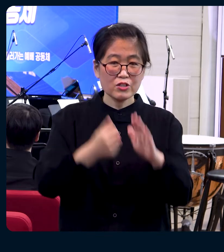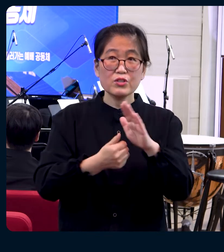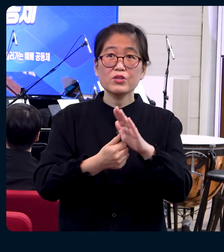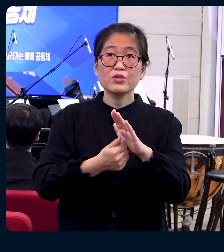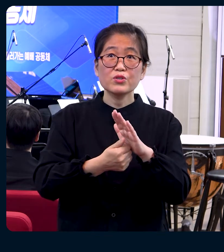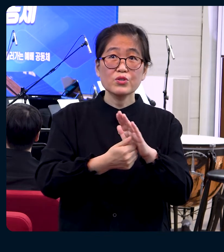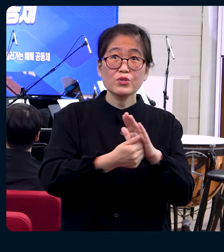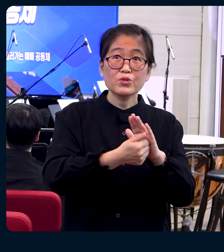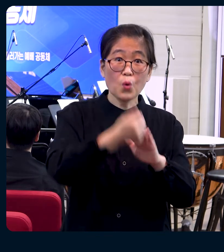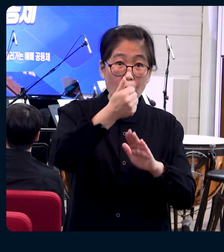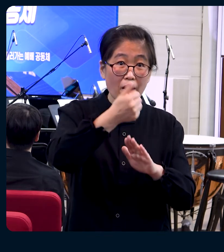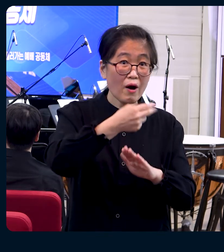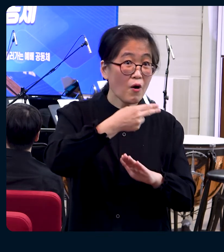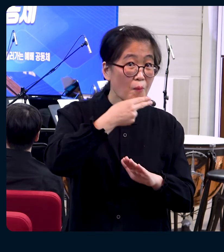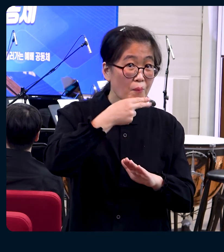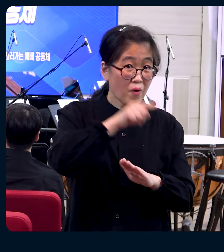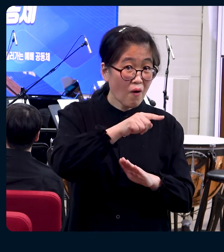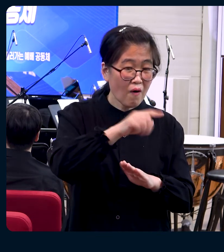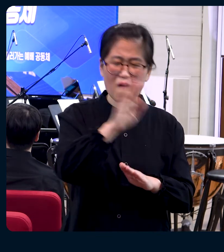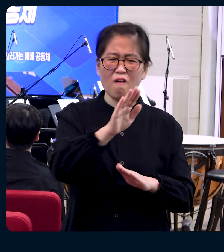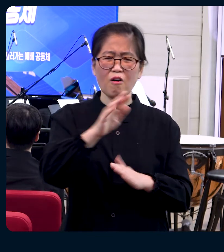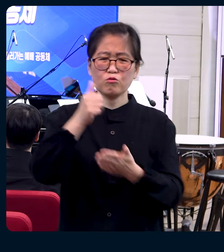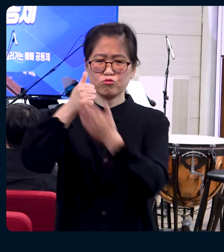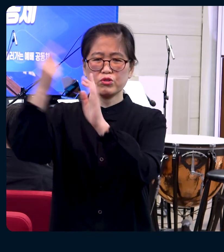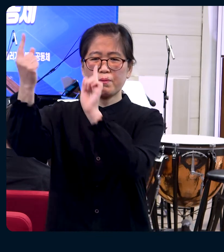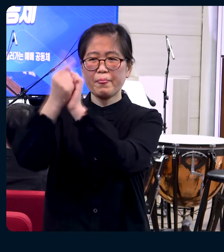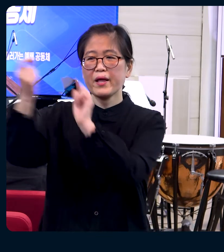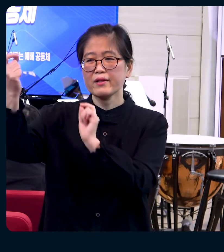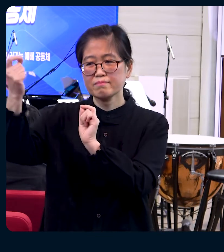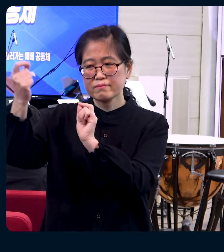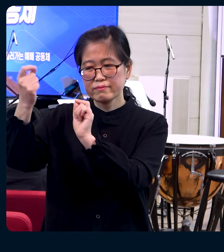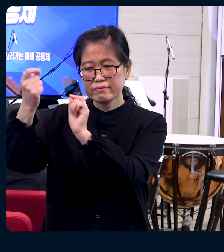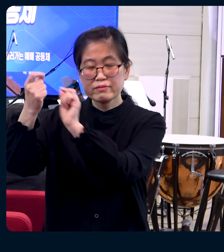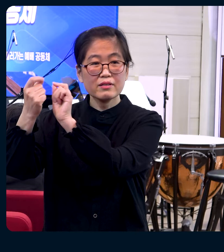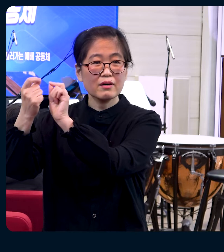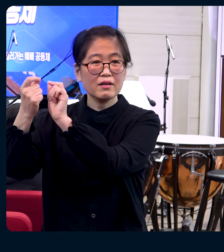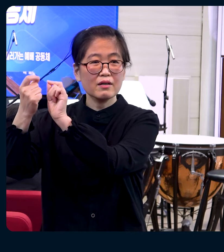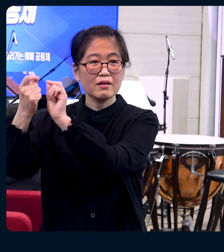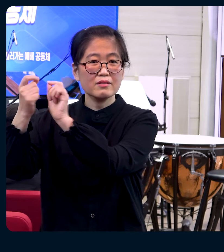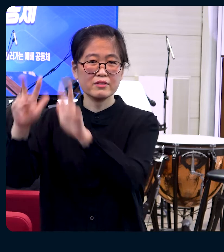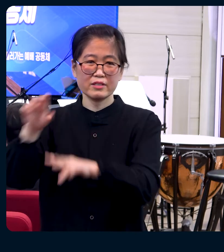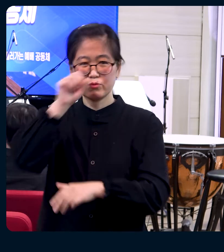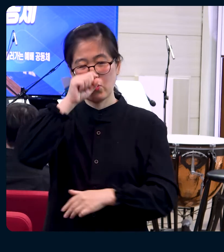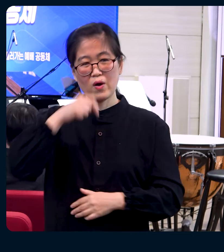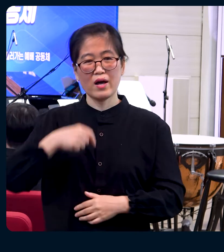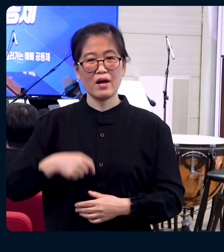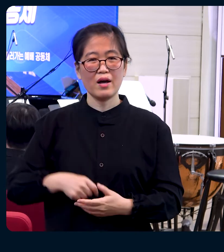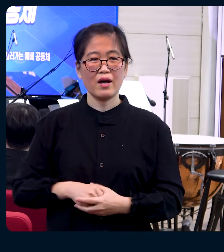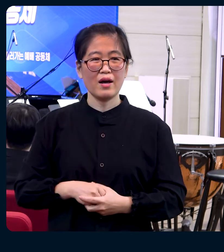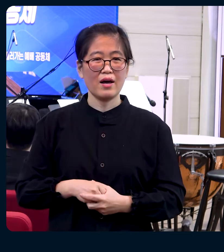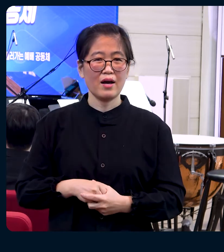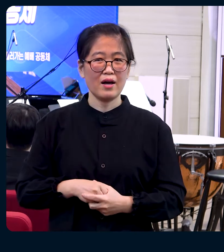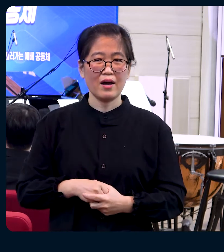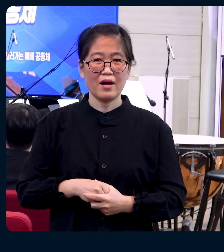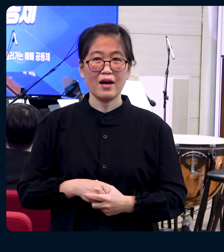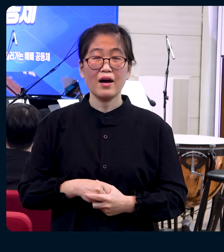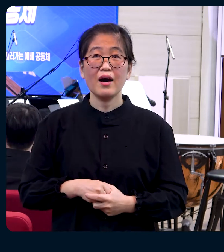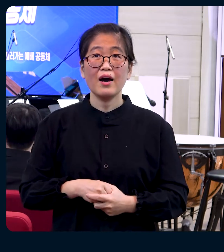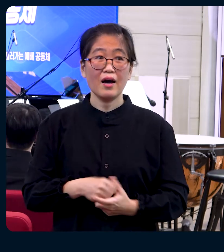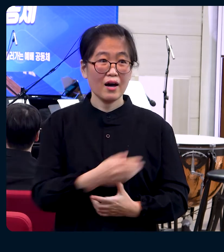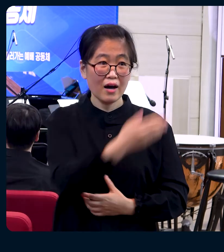왜냐하면 소망이 없는 인생이 아니라 주님 만날 날이 가까워오기 때문입니다.